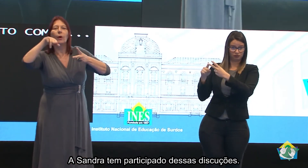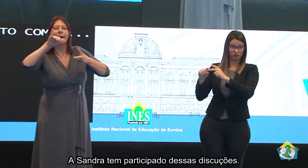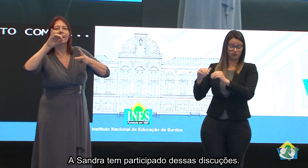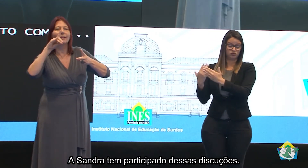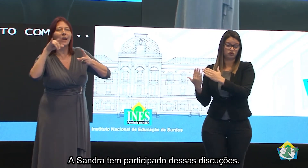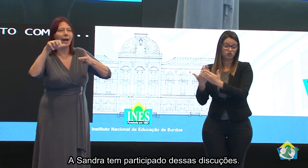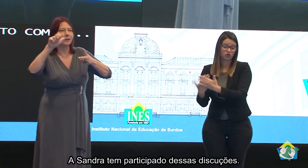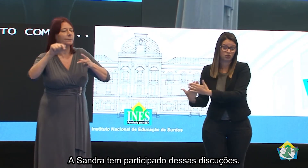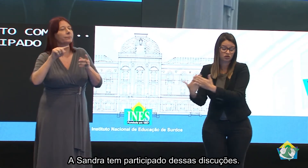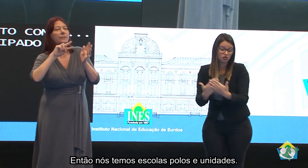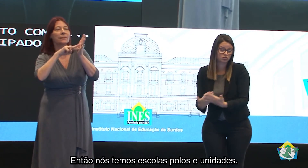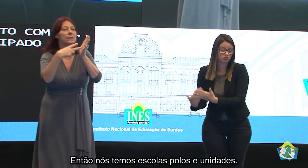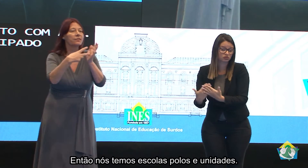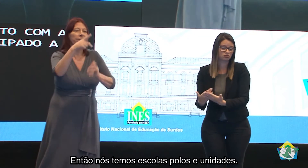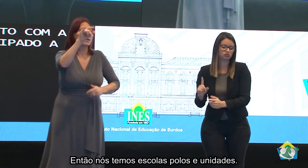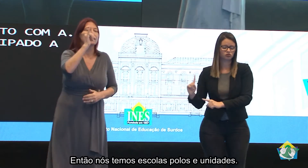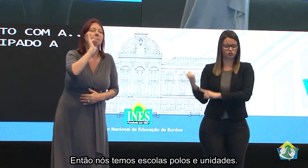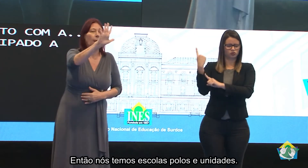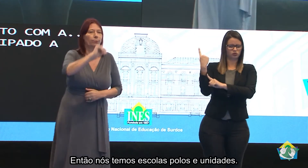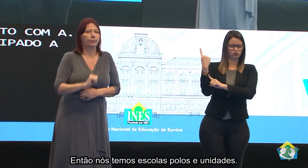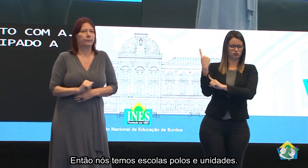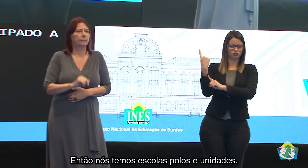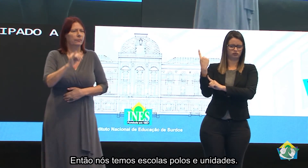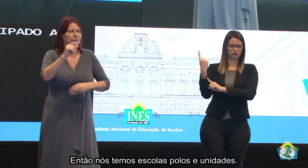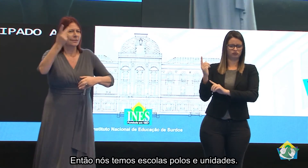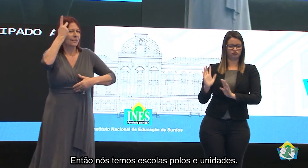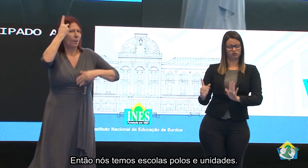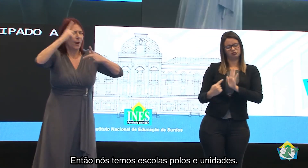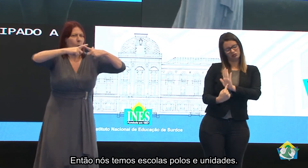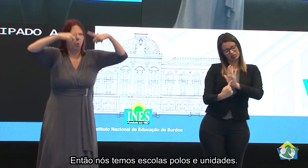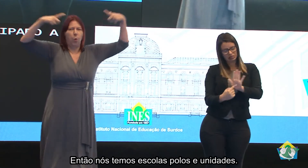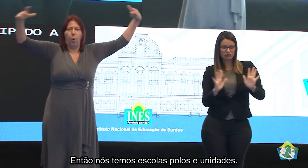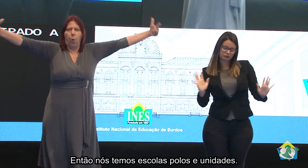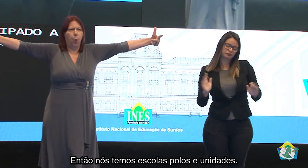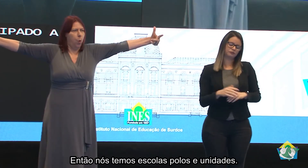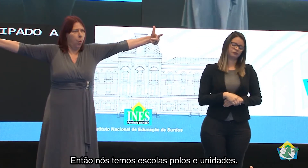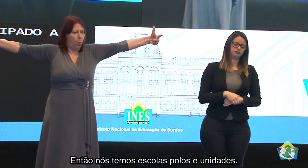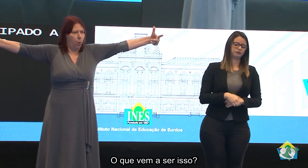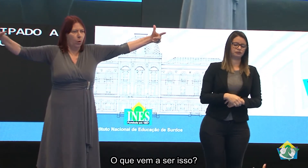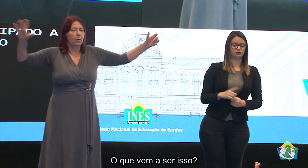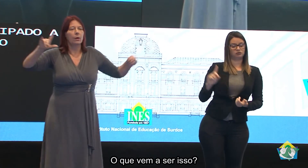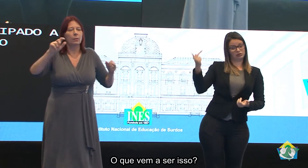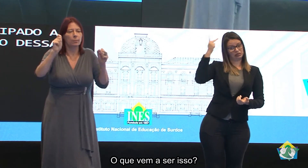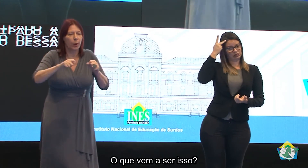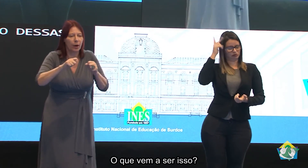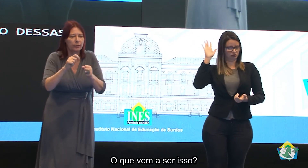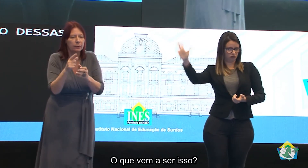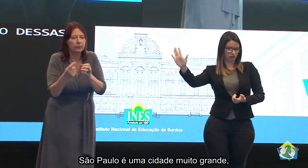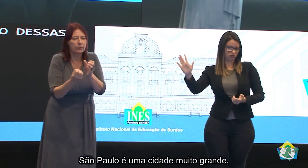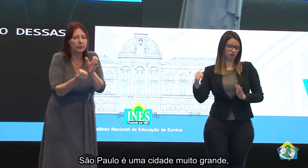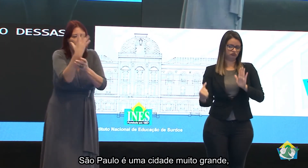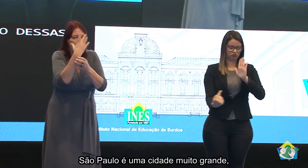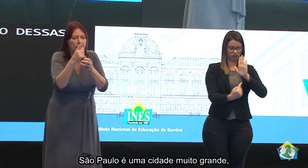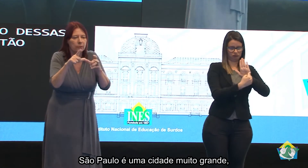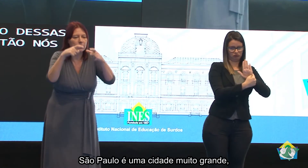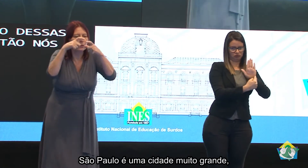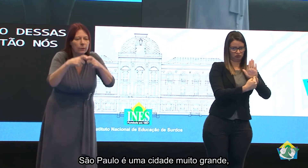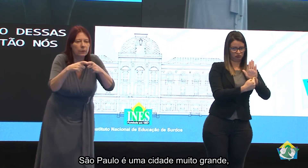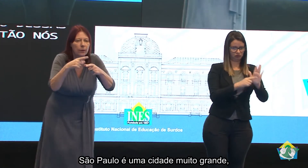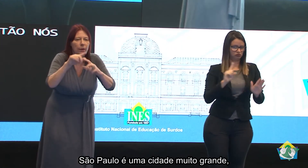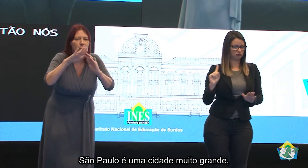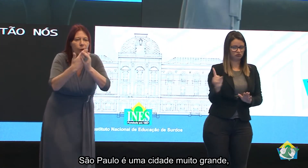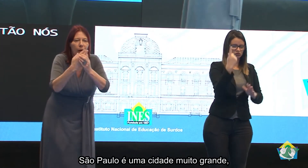também. Então nós temos escolas, polos e unidades. O que vem a ser isso? São Paulo